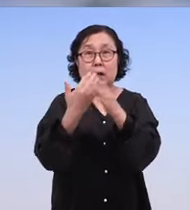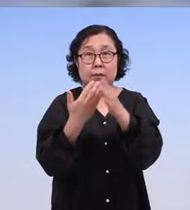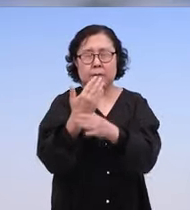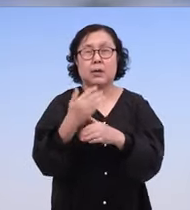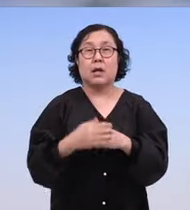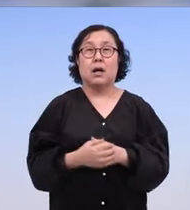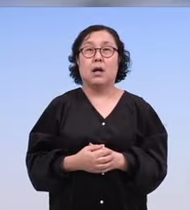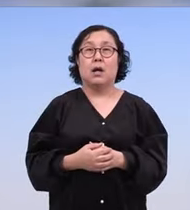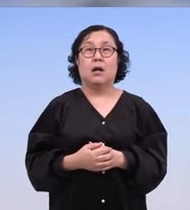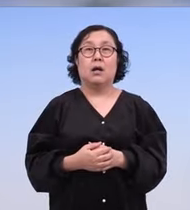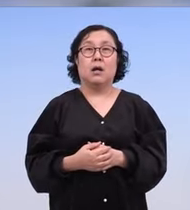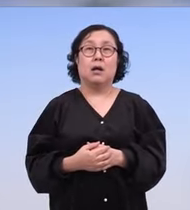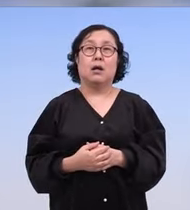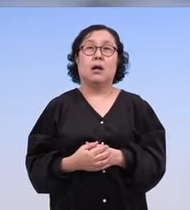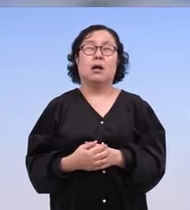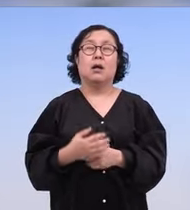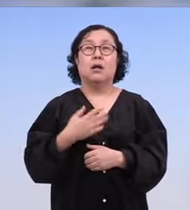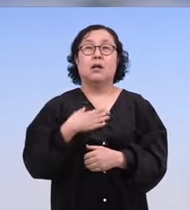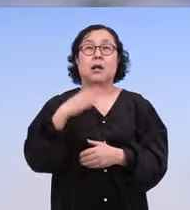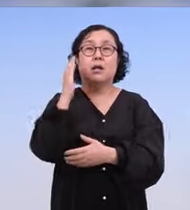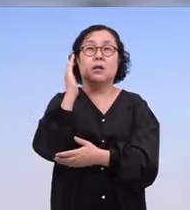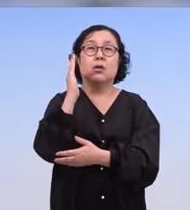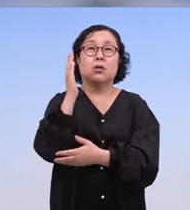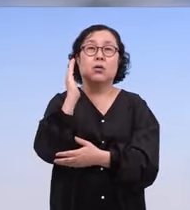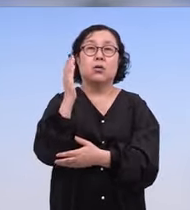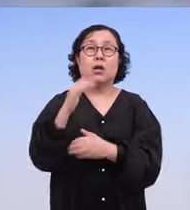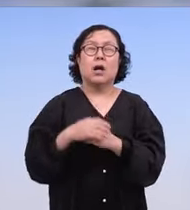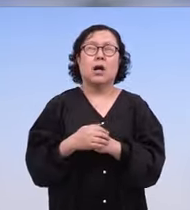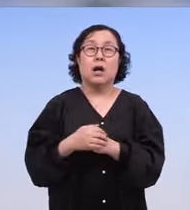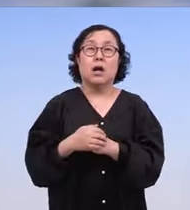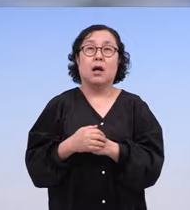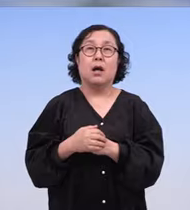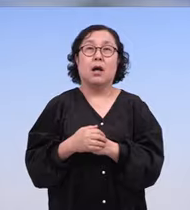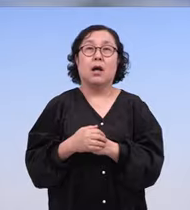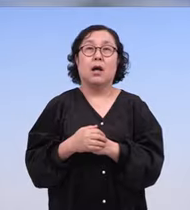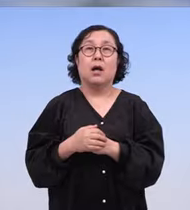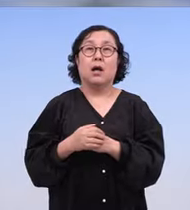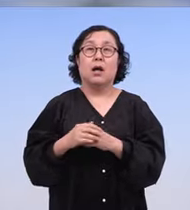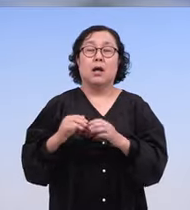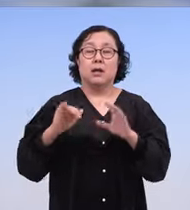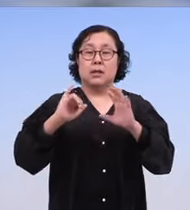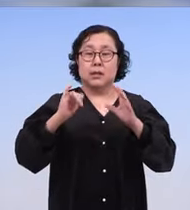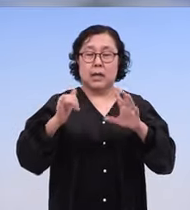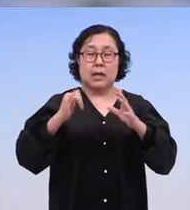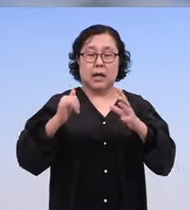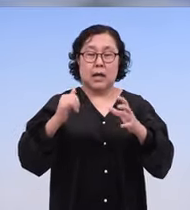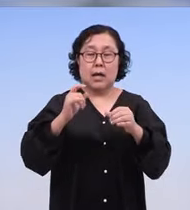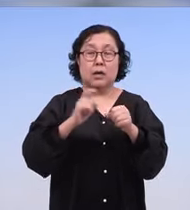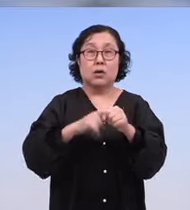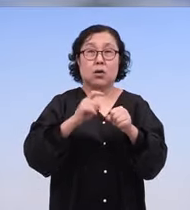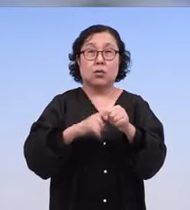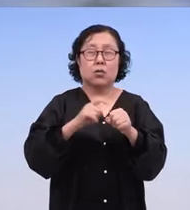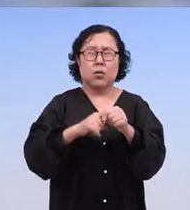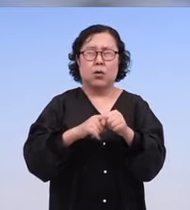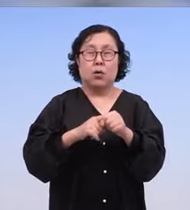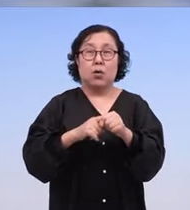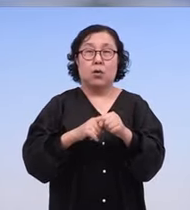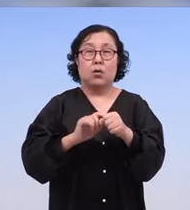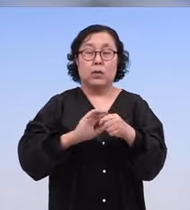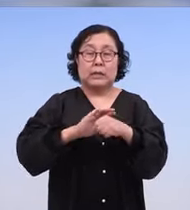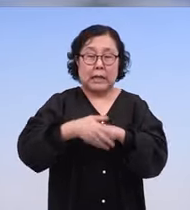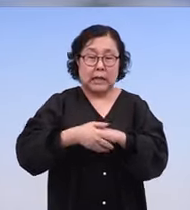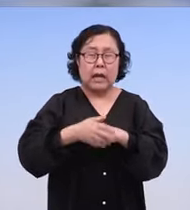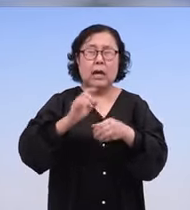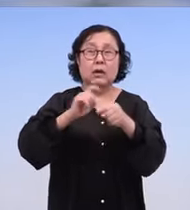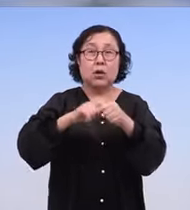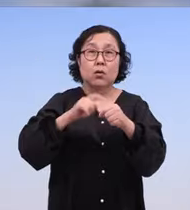새빨간 거짓말로 이렇게 모함을 하고 있느냐. 그리고 내 설교가 십수년 동안 전 세계에 다 오픈이 됐는데 설교를 딱 들어보면